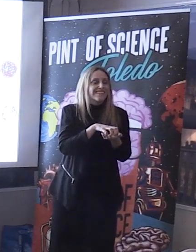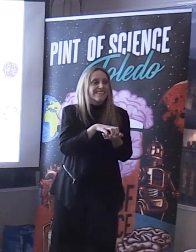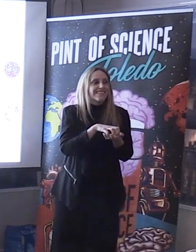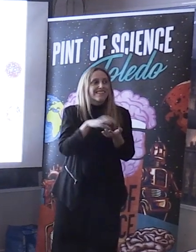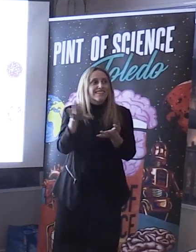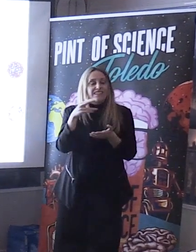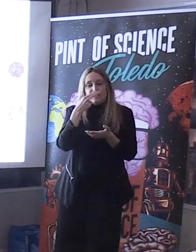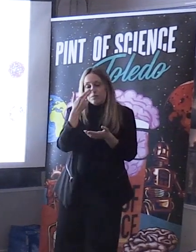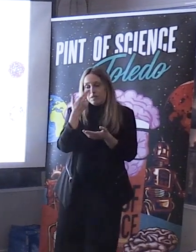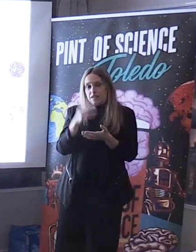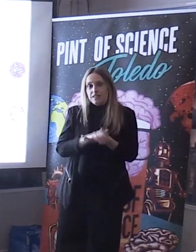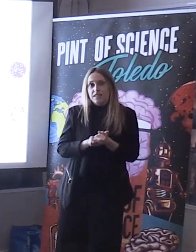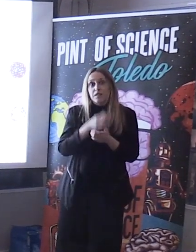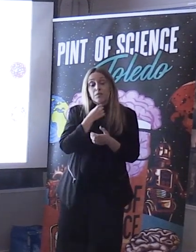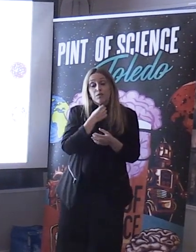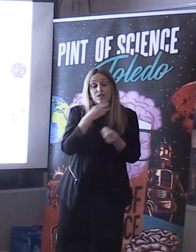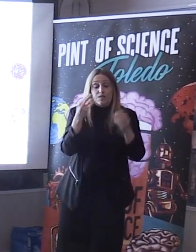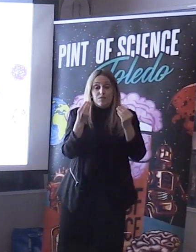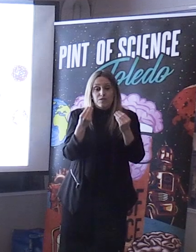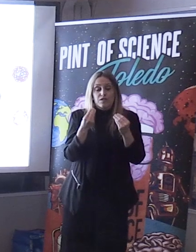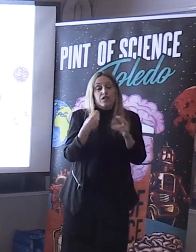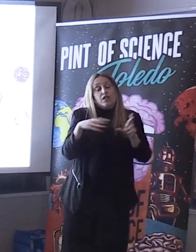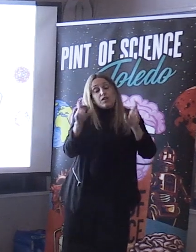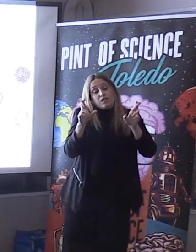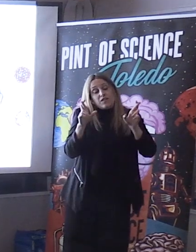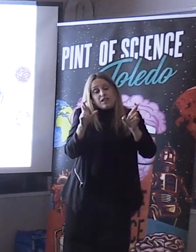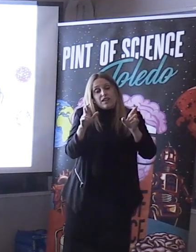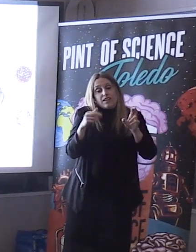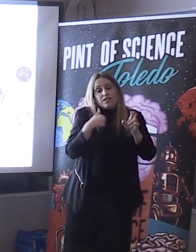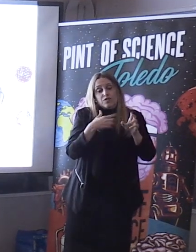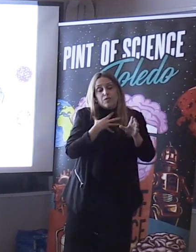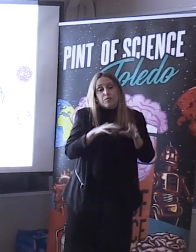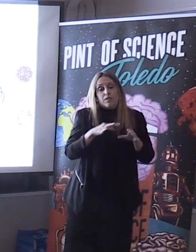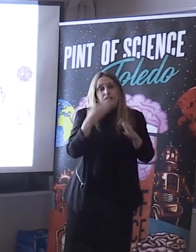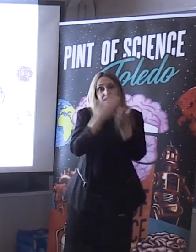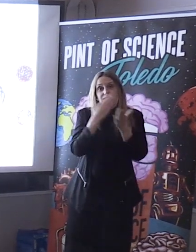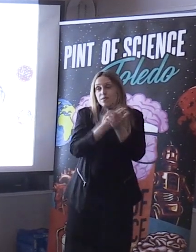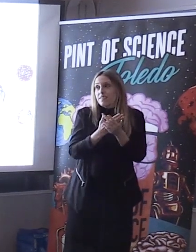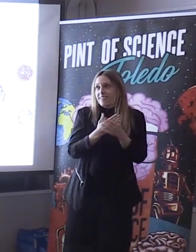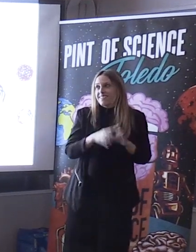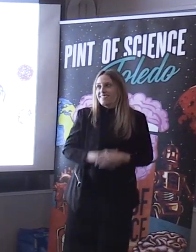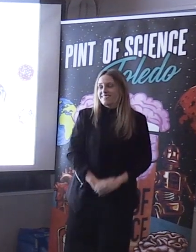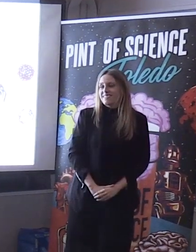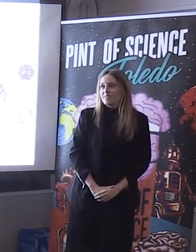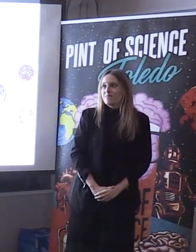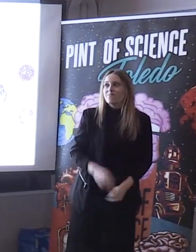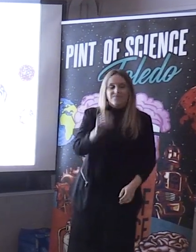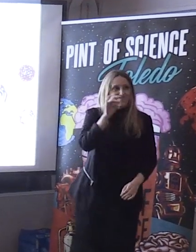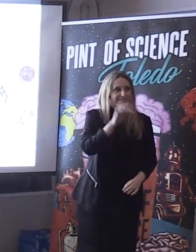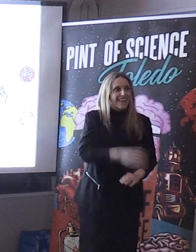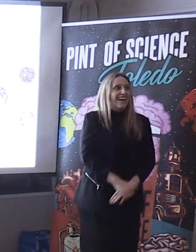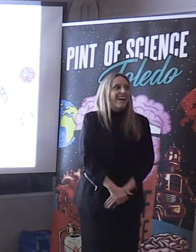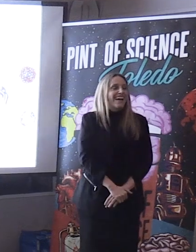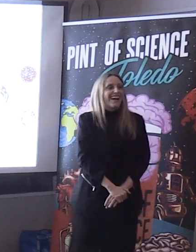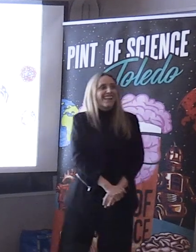muy interesante y me gusta mucho este tema y ojalá algún día poder estudiar también sobre ello. Ah, sí. Vale,